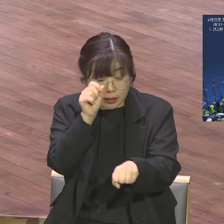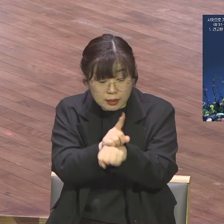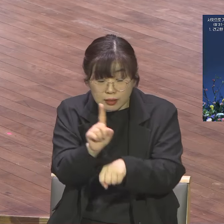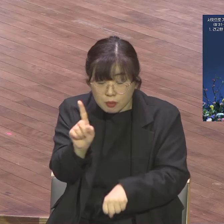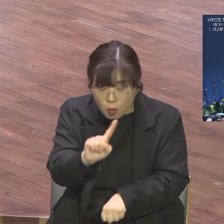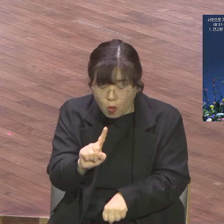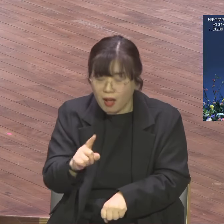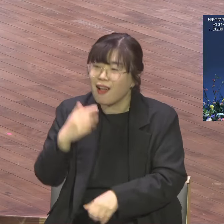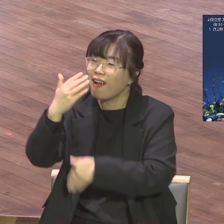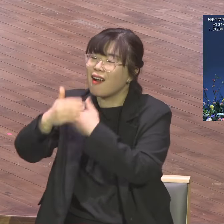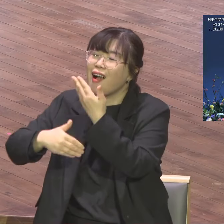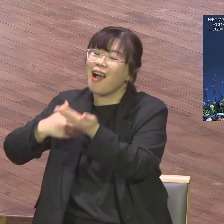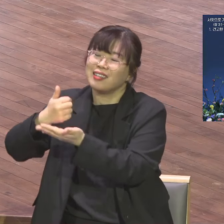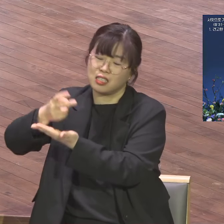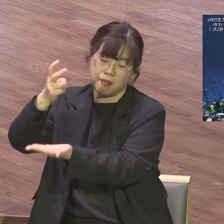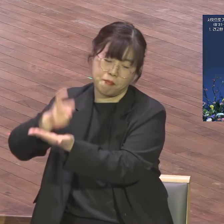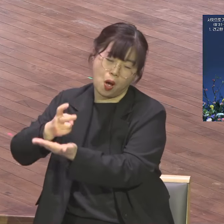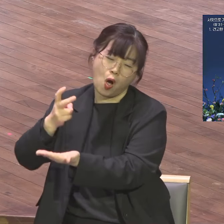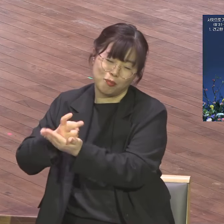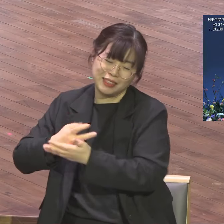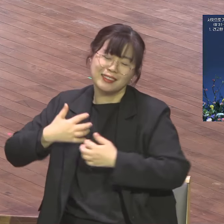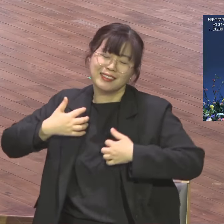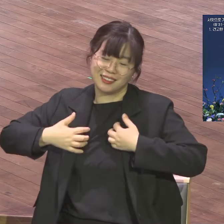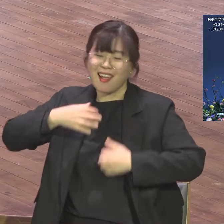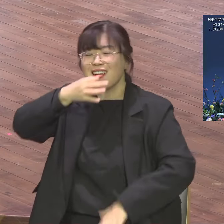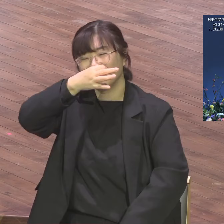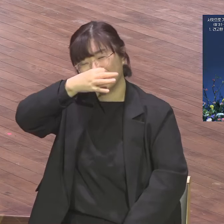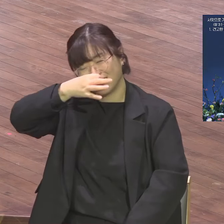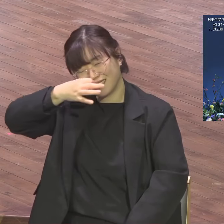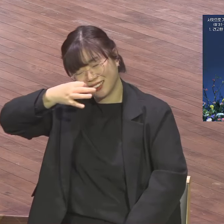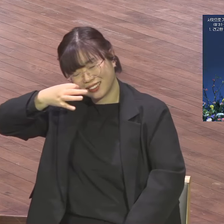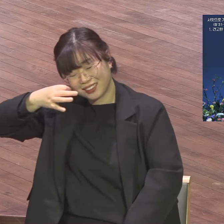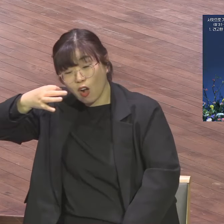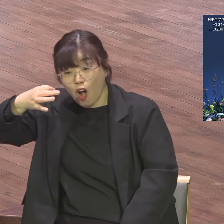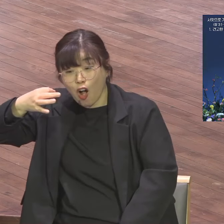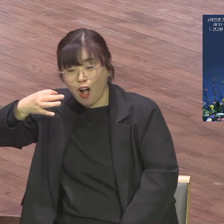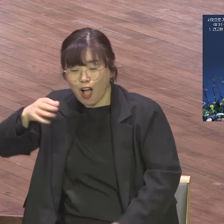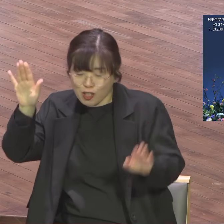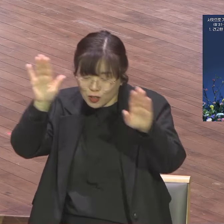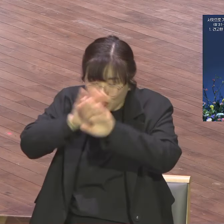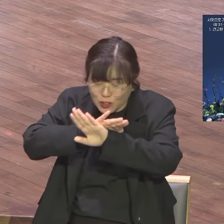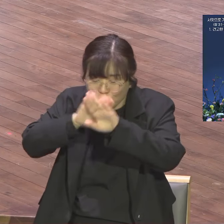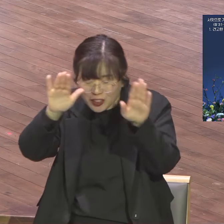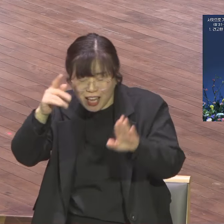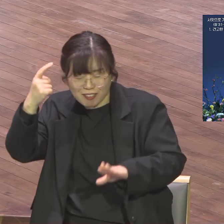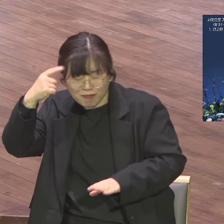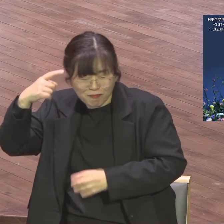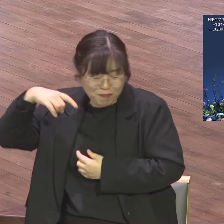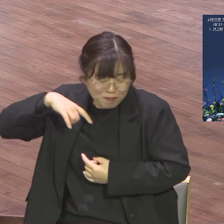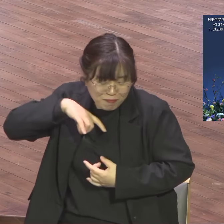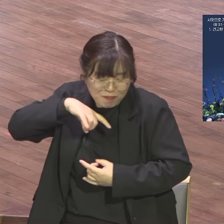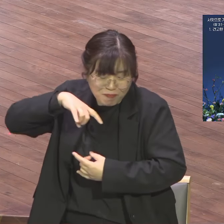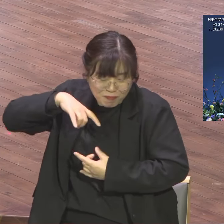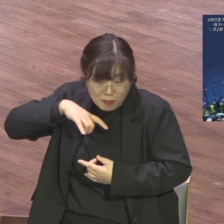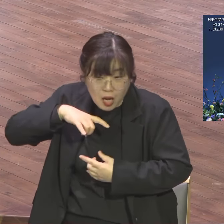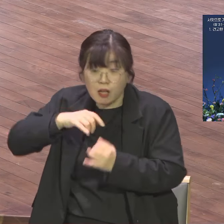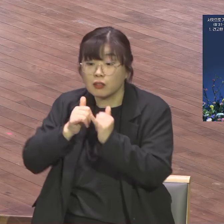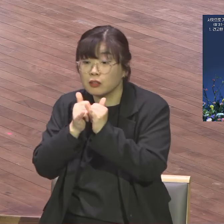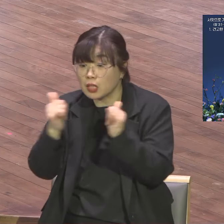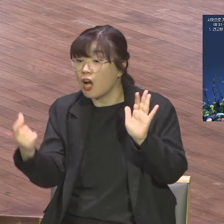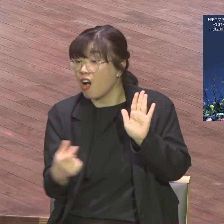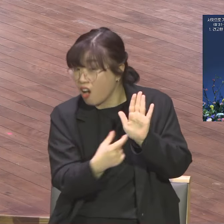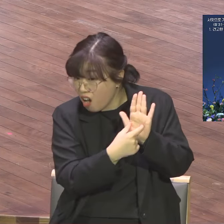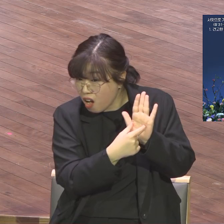있는 사람은 여호와의 법, 즉 하나님의 말씀을 즐거워하여 주하로 묵상하는 자로다. 그게 복